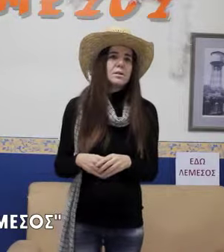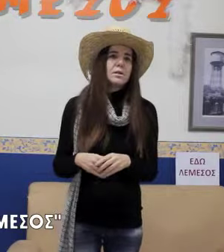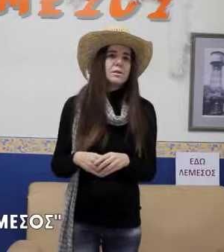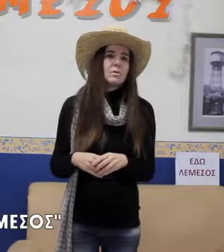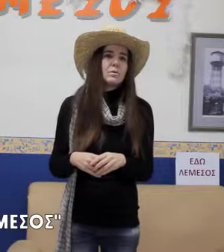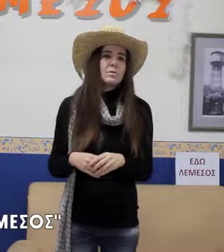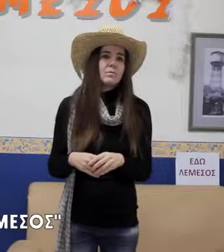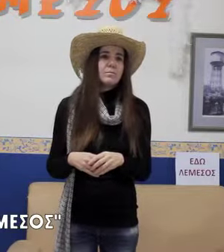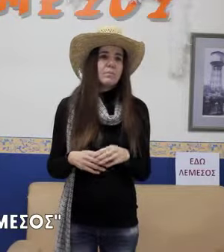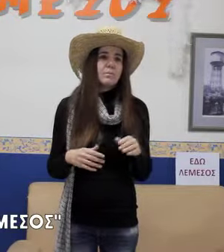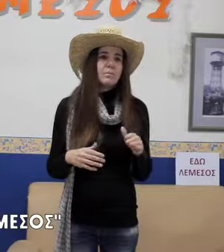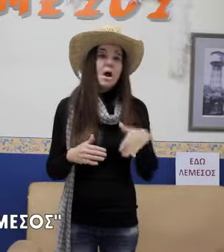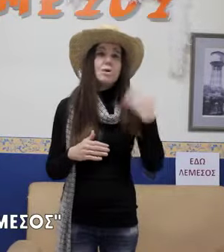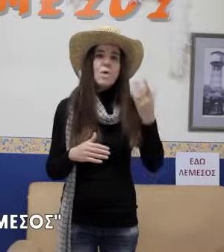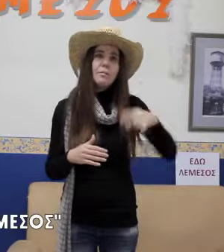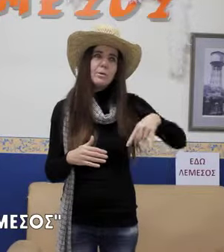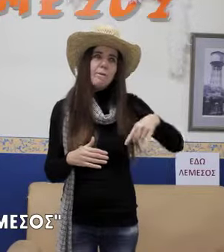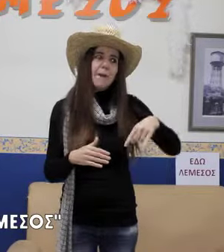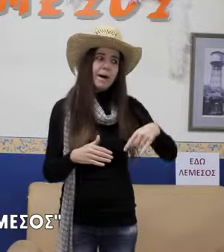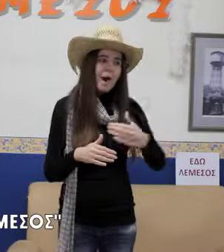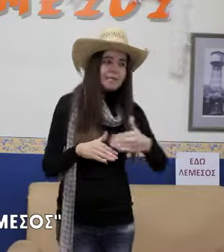έξω από το πέραμα.